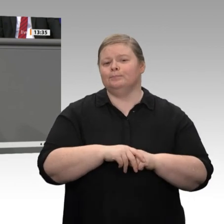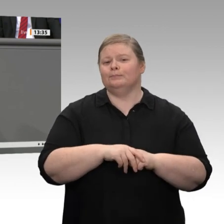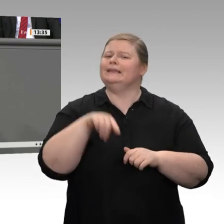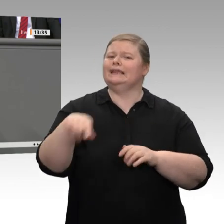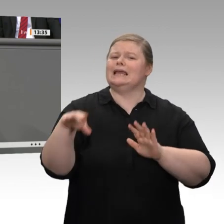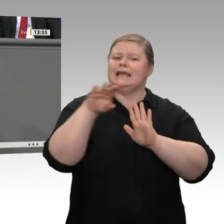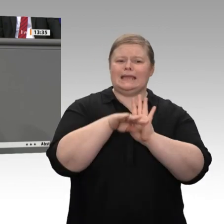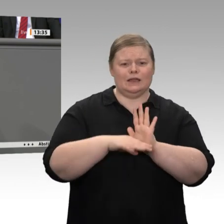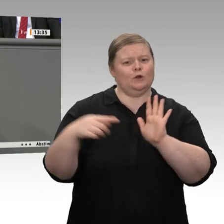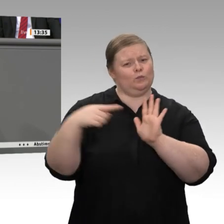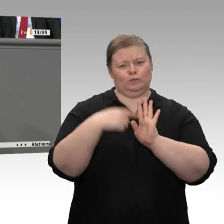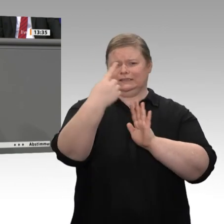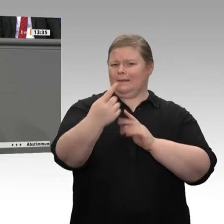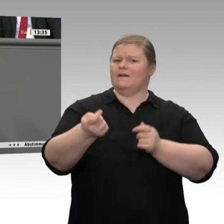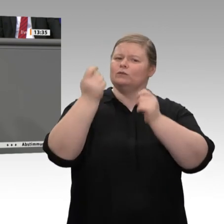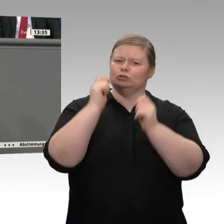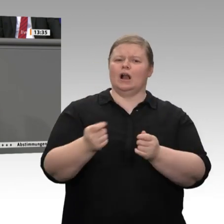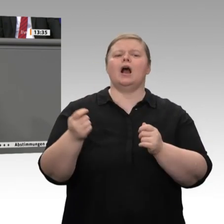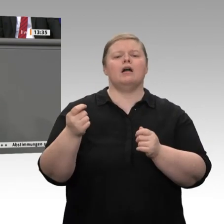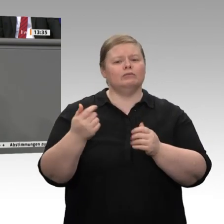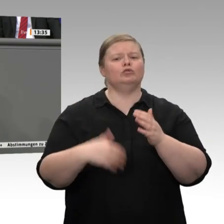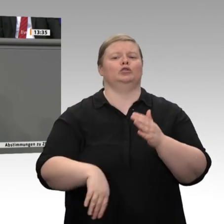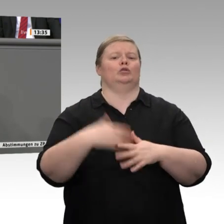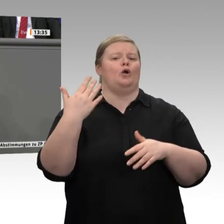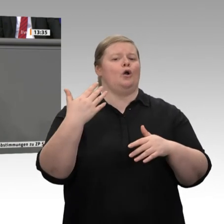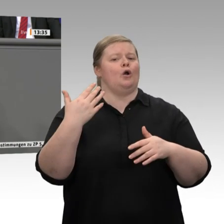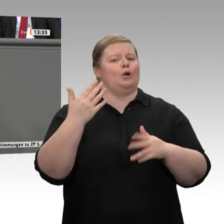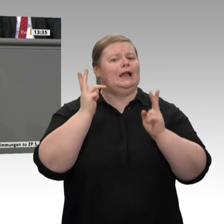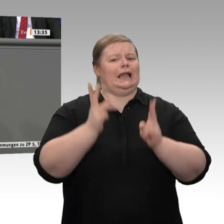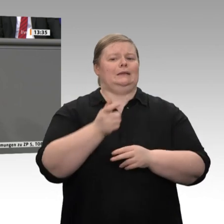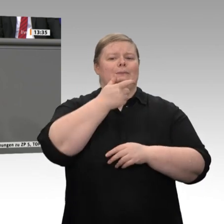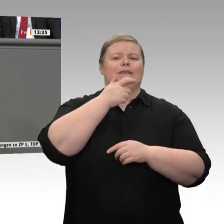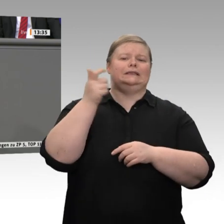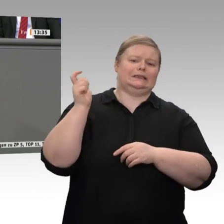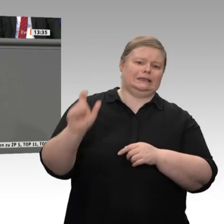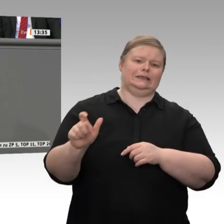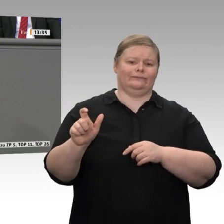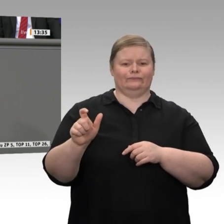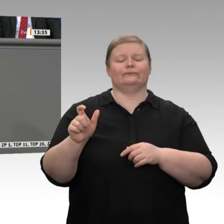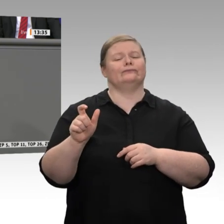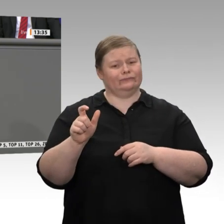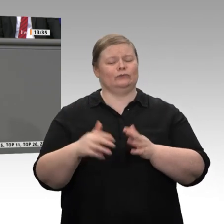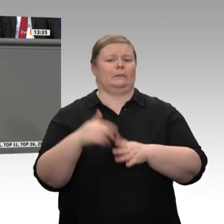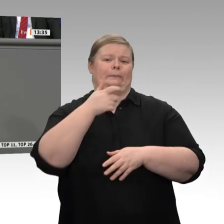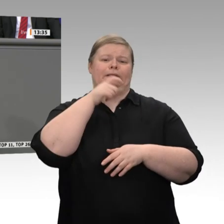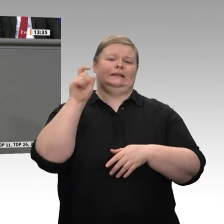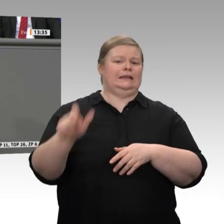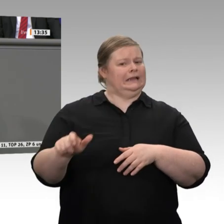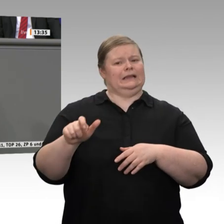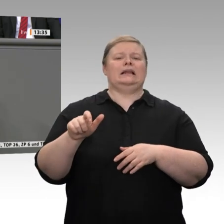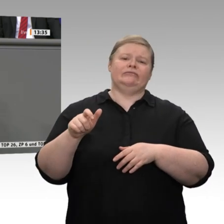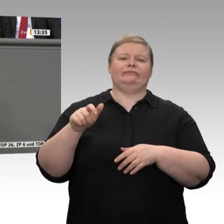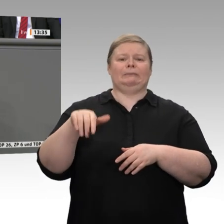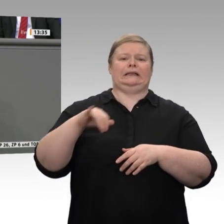§ 15 des Staatsangehörigkeitsrechts, und das führt erstmal nicht zu mehr, sondern zu weniger Rechtssicherheit, denn Sie